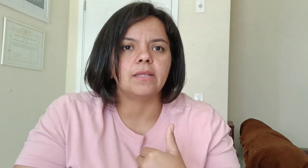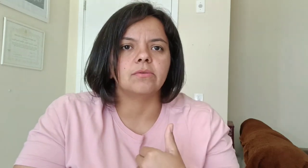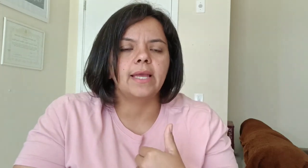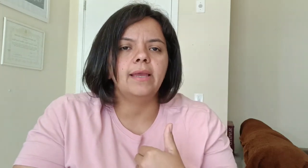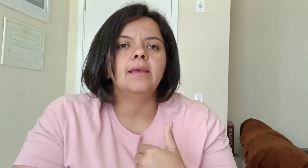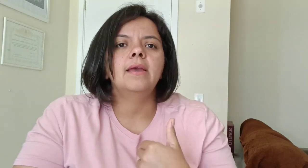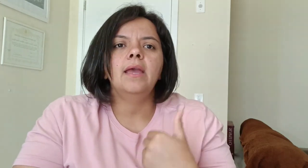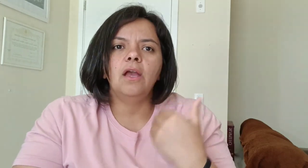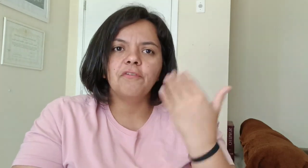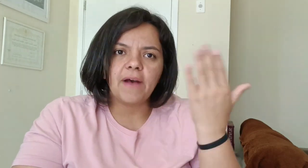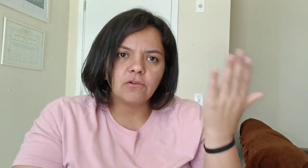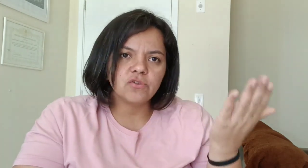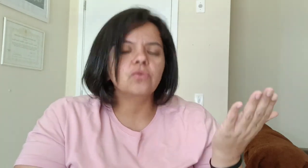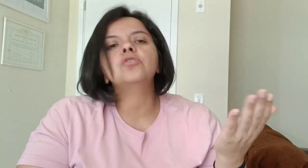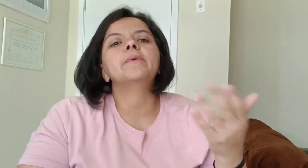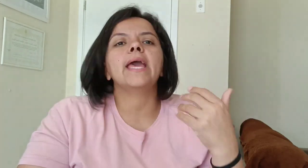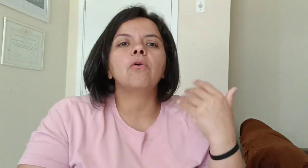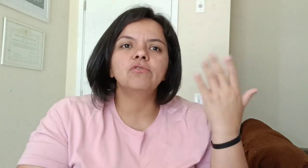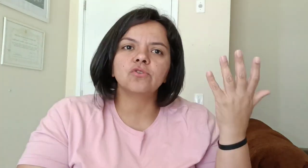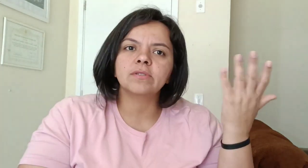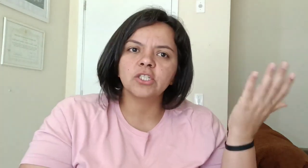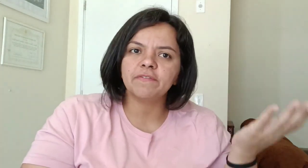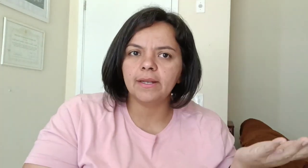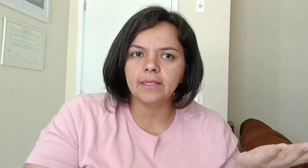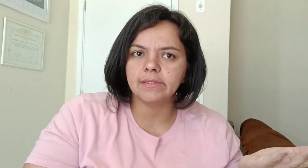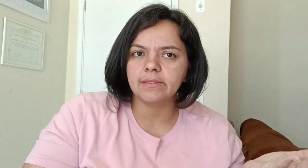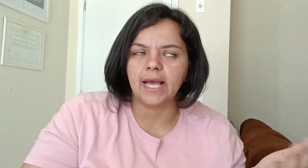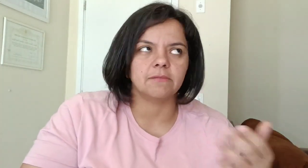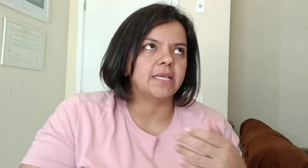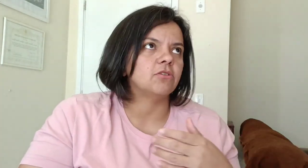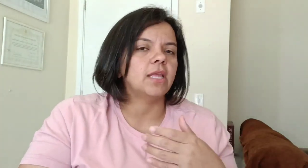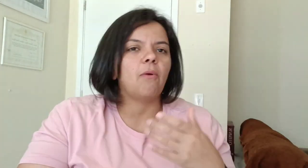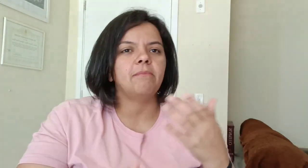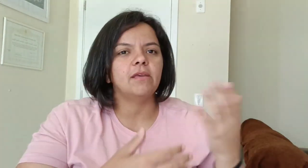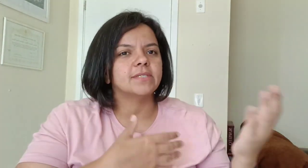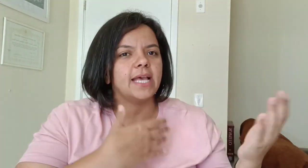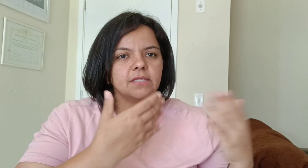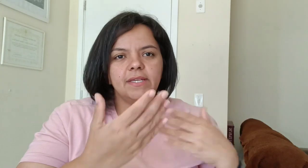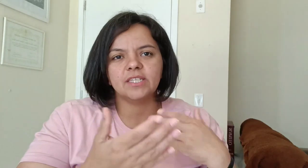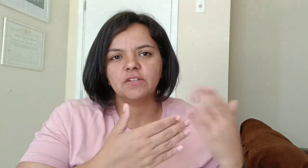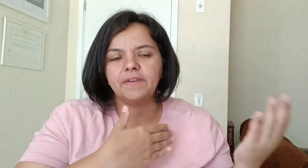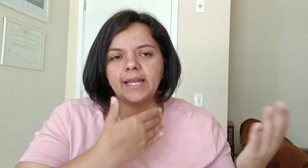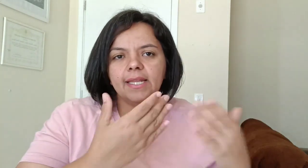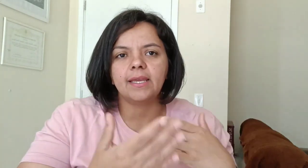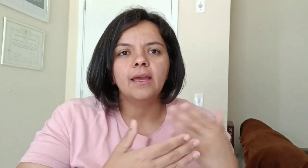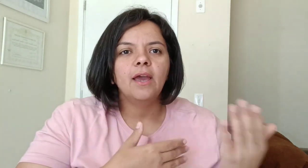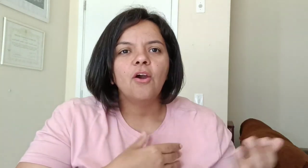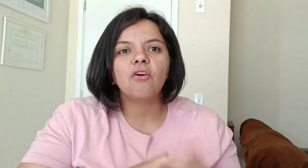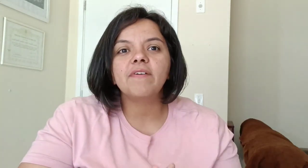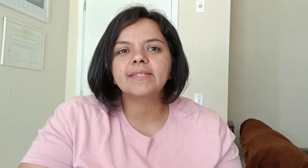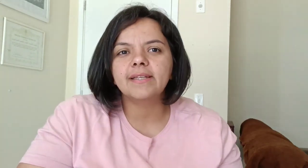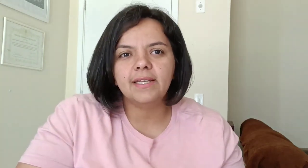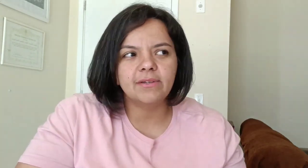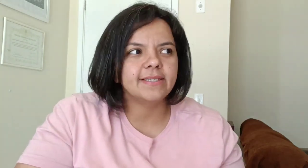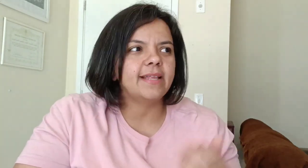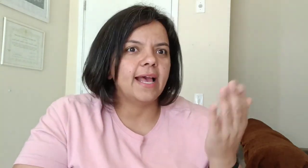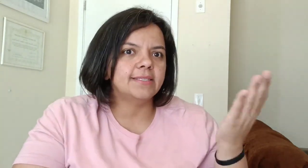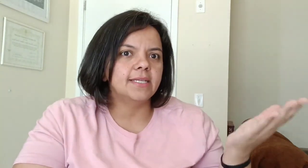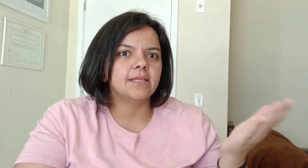vendo, né? Eu falo surdo porque é com os surdos que a gente fala em língua de sinais, mas eu tenho amigos que às vezes a gente fica ali conversando em língua de sinais, ele